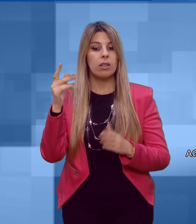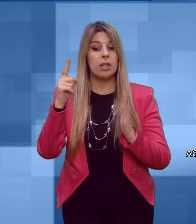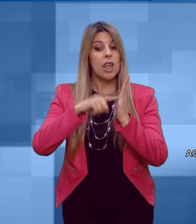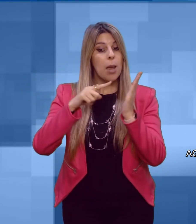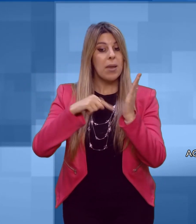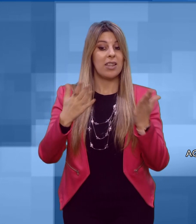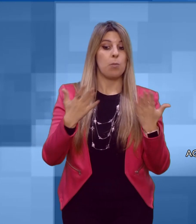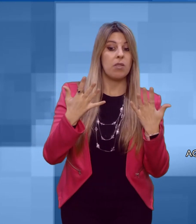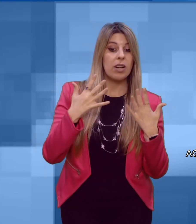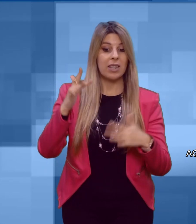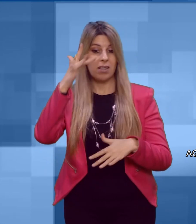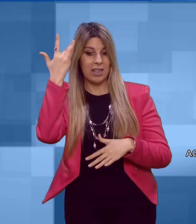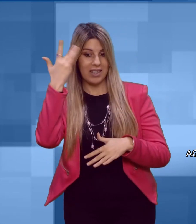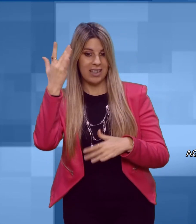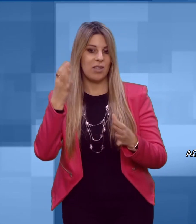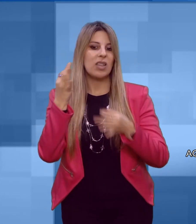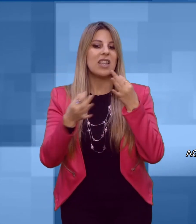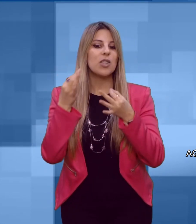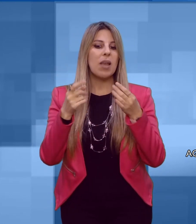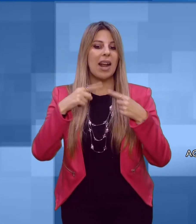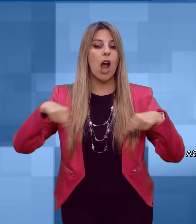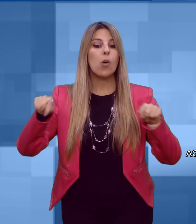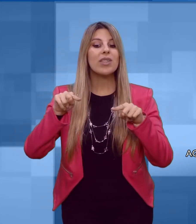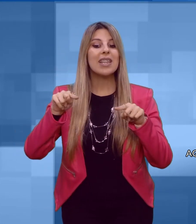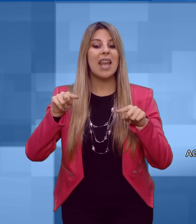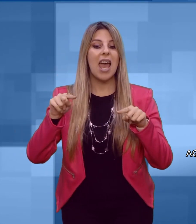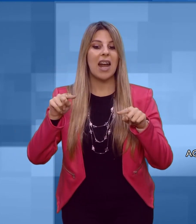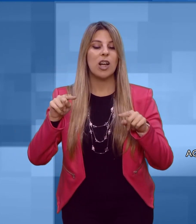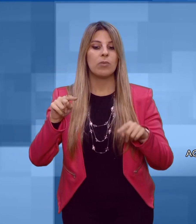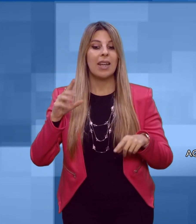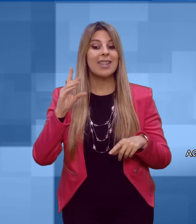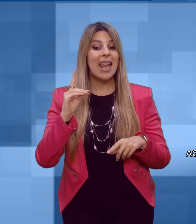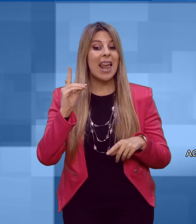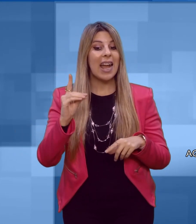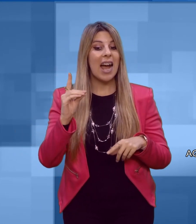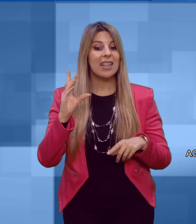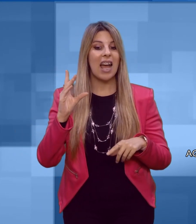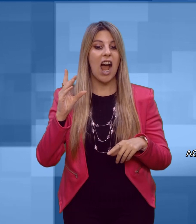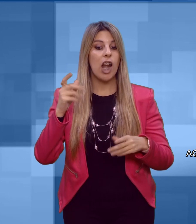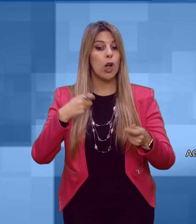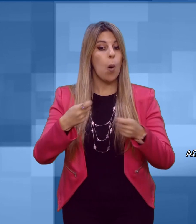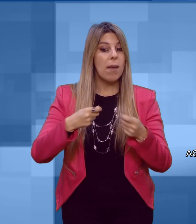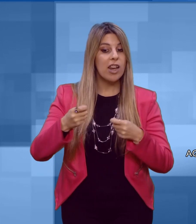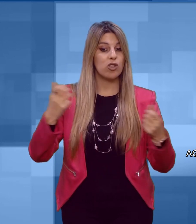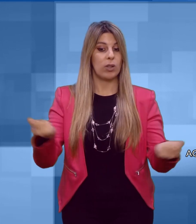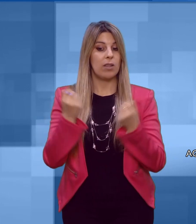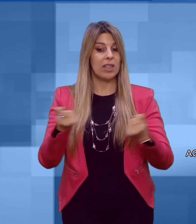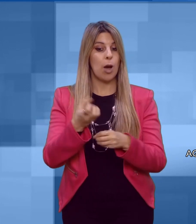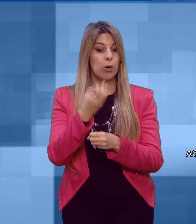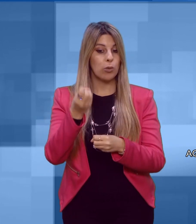spiega la consigliera delegata al commercio, attività produttive e ricettività Federica Pinna. Si tratta